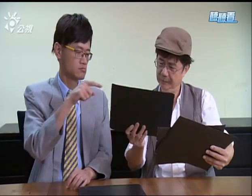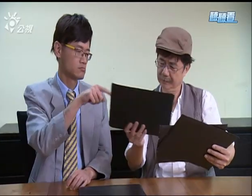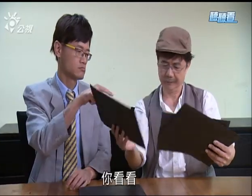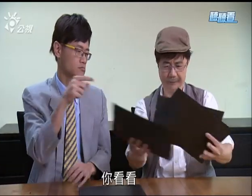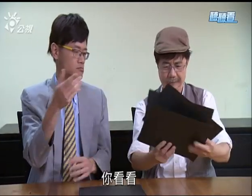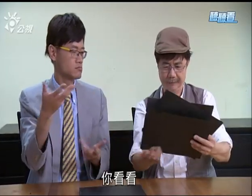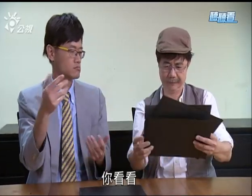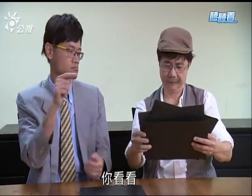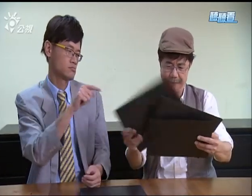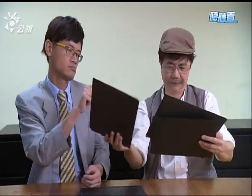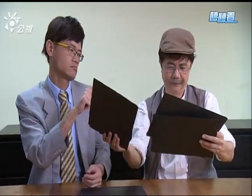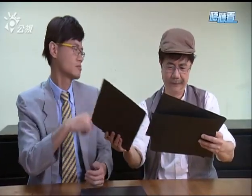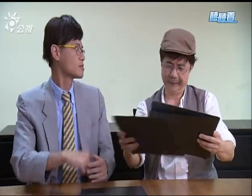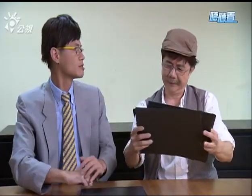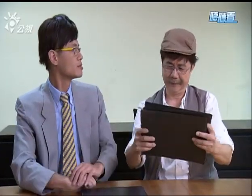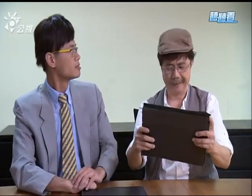你看看。